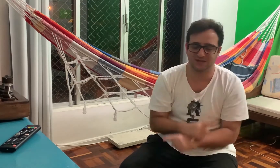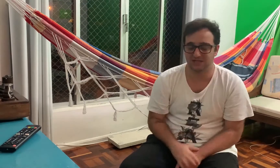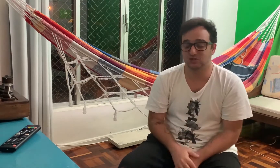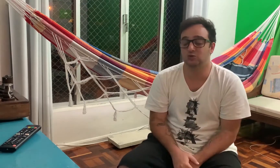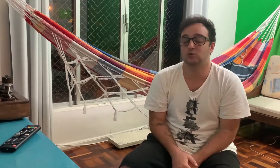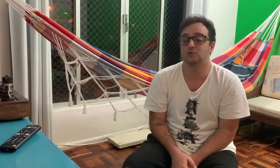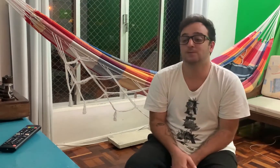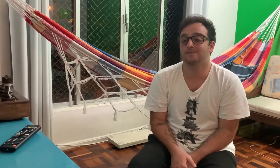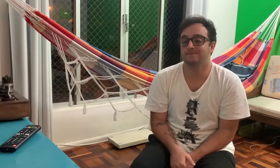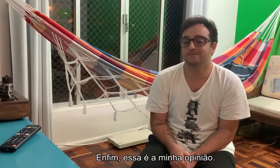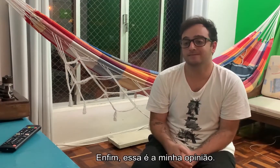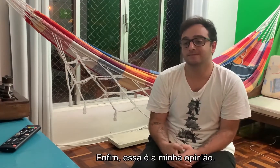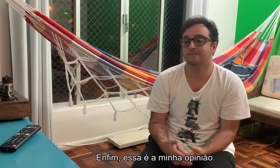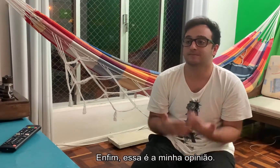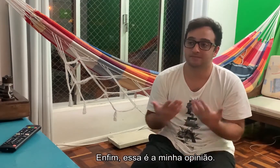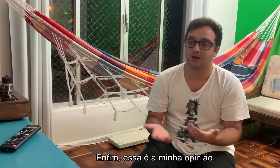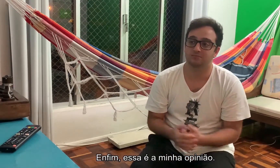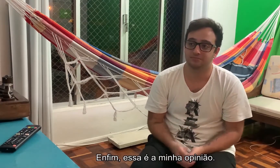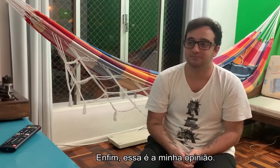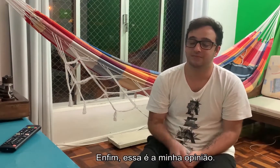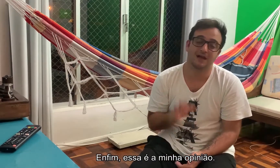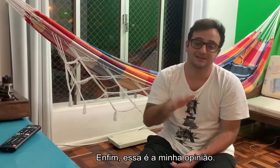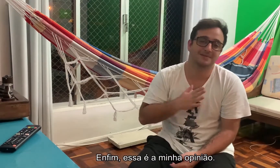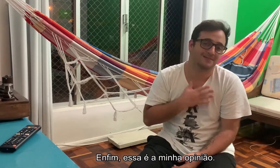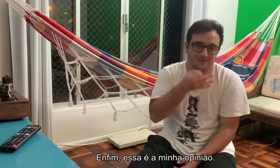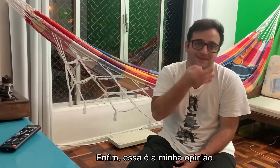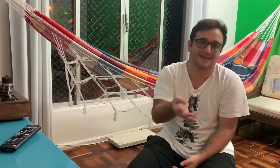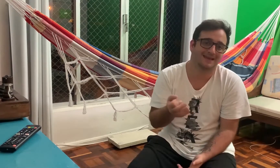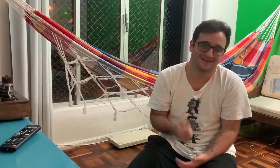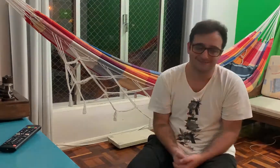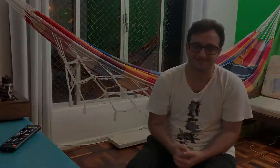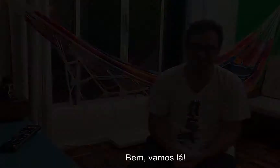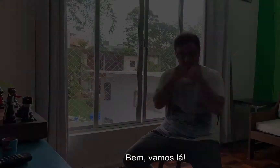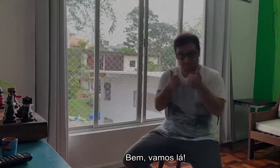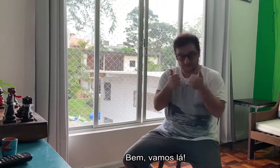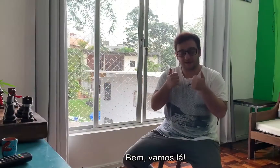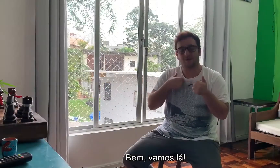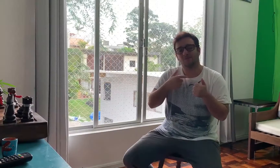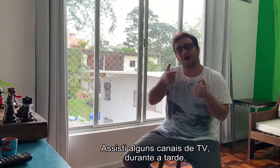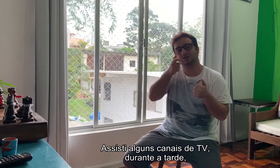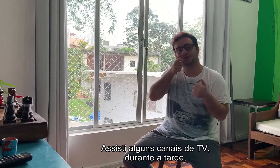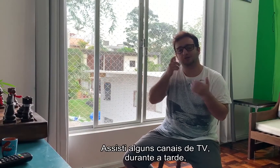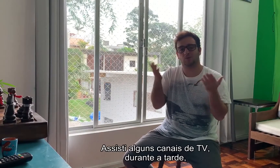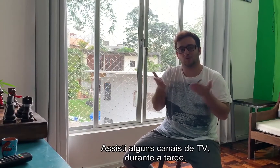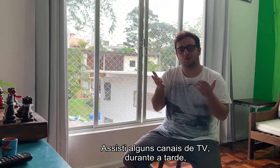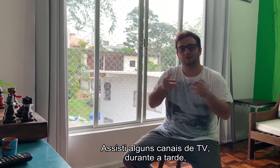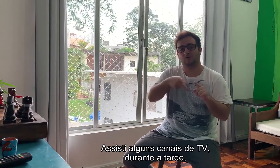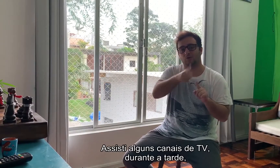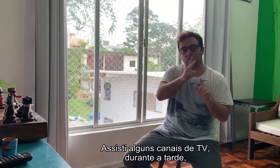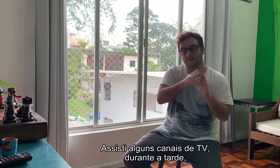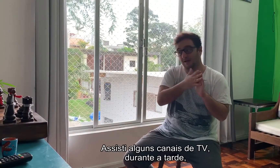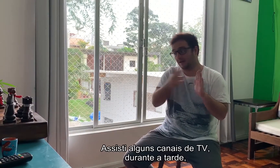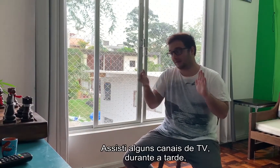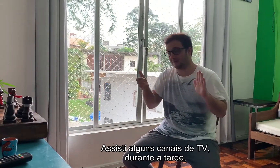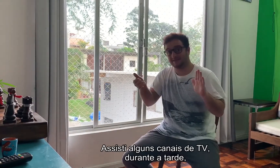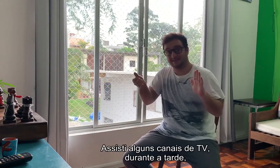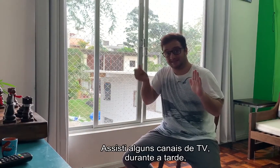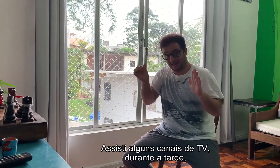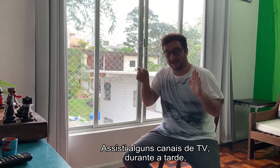coronavírus e enfim essa minha opinião bem vamos lá assistir alguns canais de